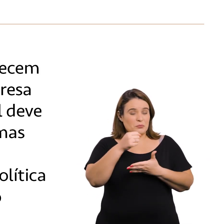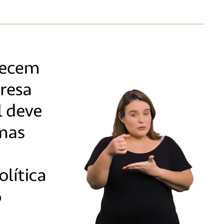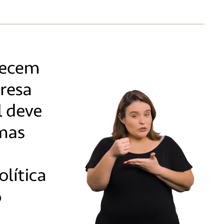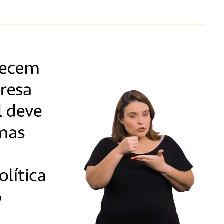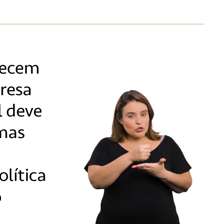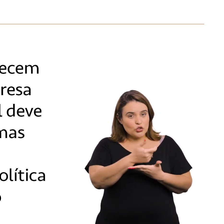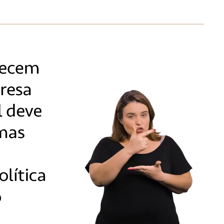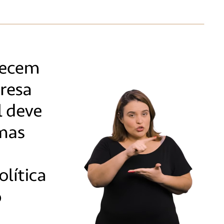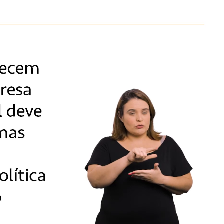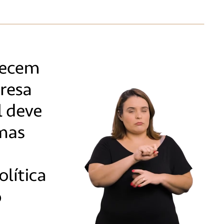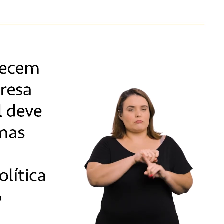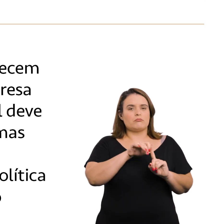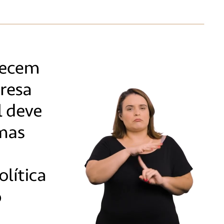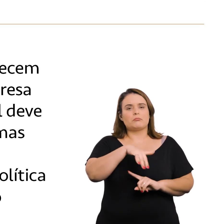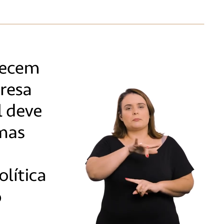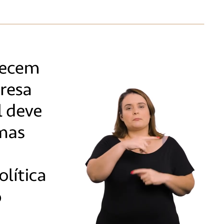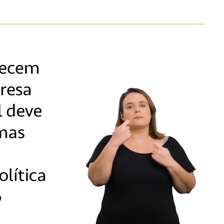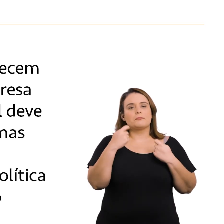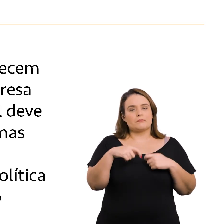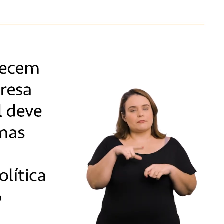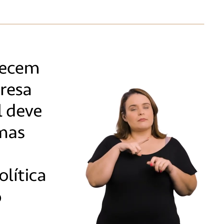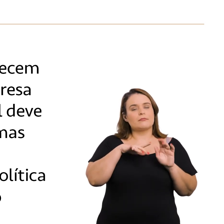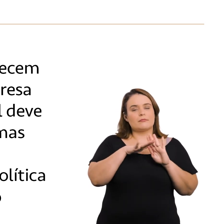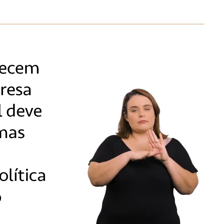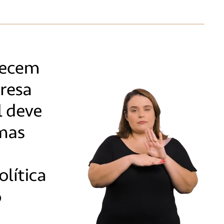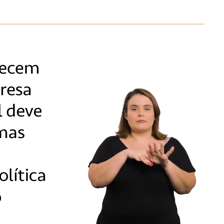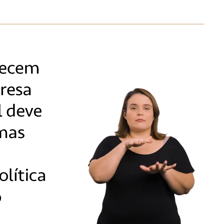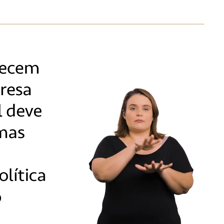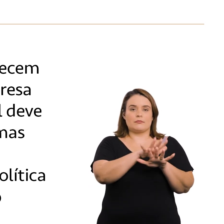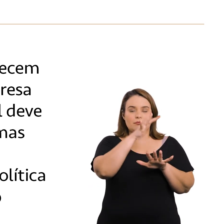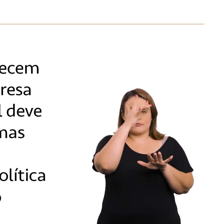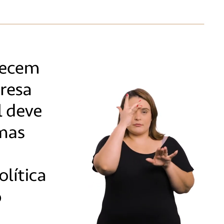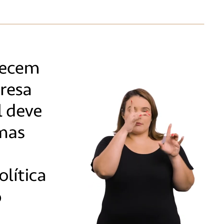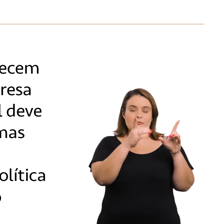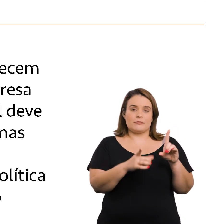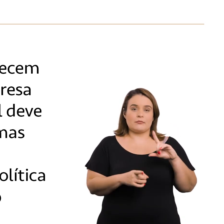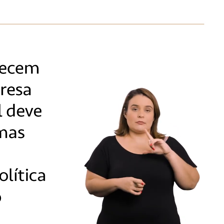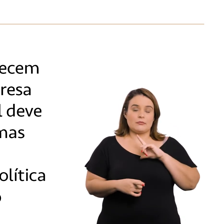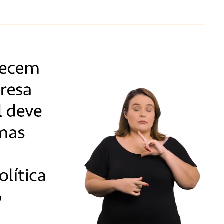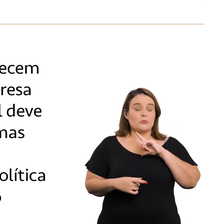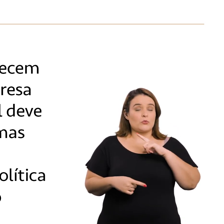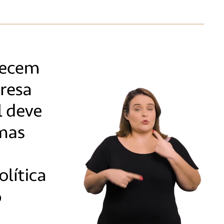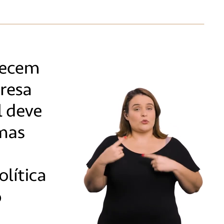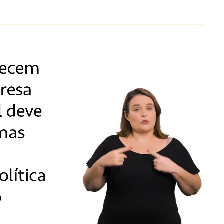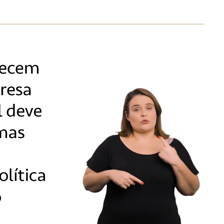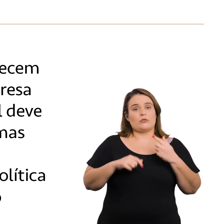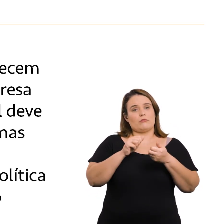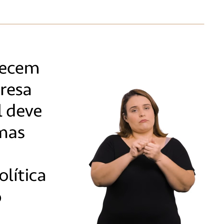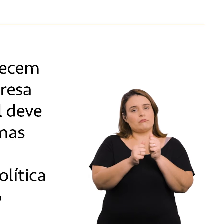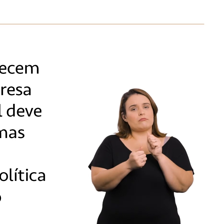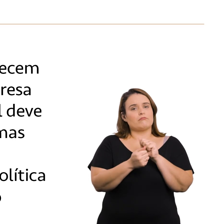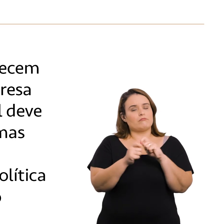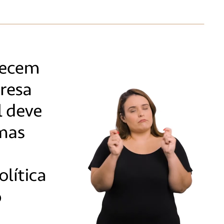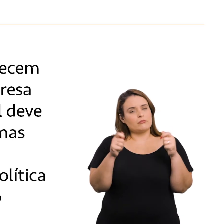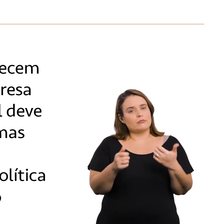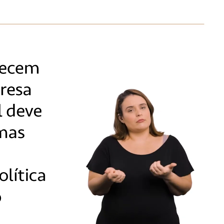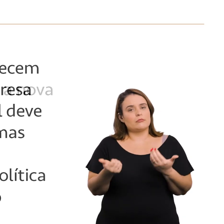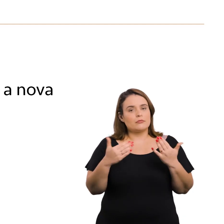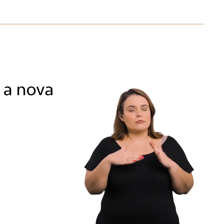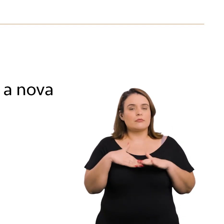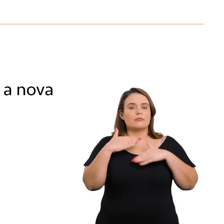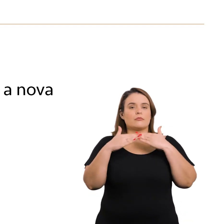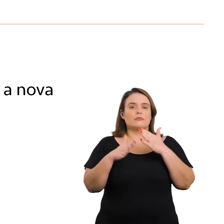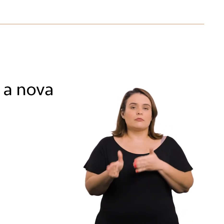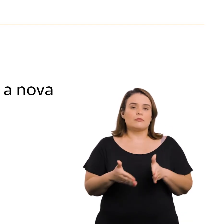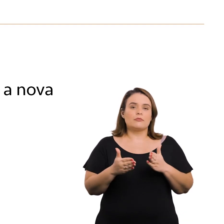ser considerada nos programas de inclusão de pessoas com deficiência, seguindo uma política de adaptação que permita o